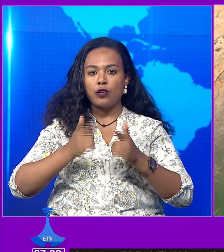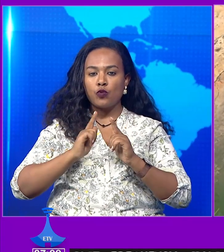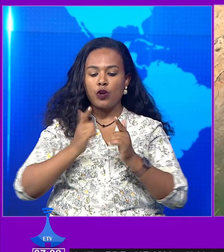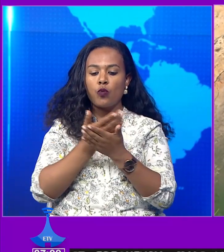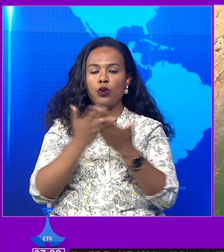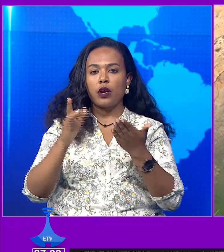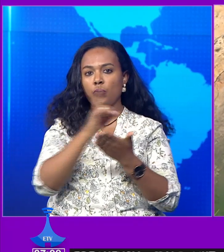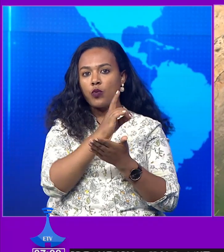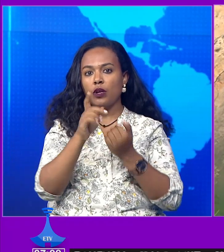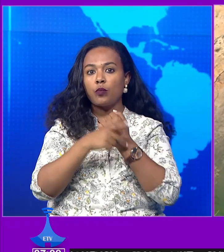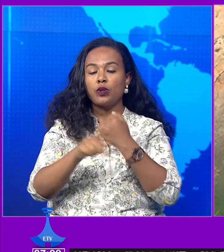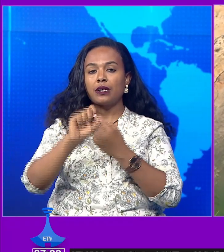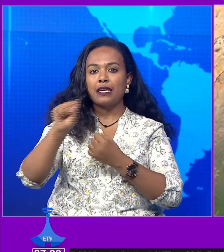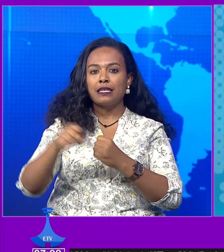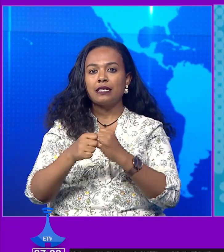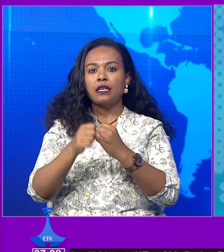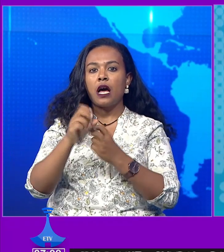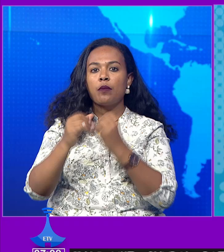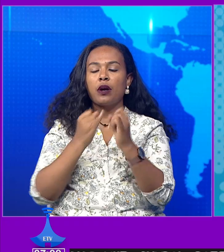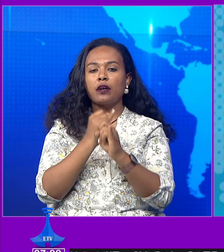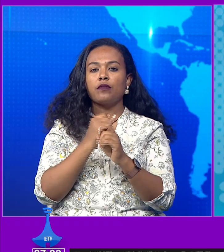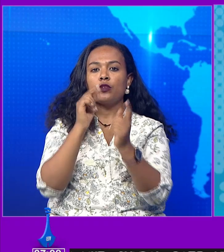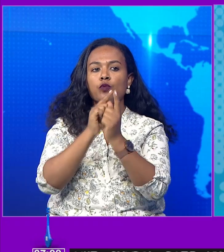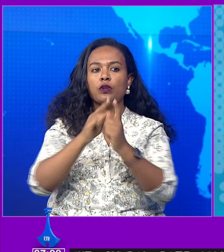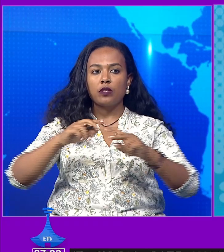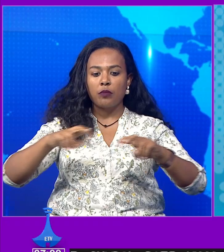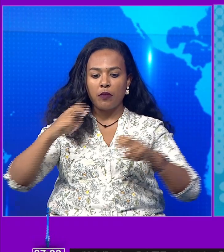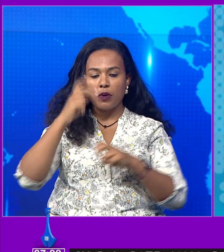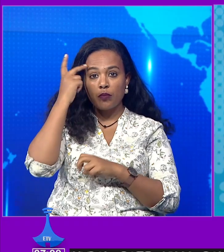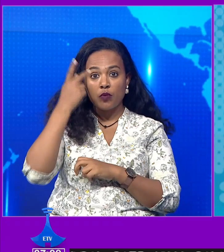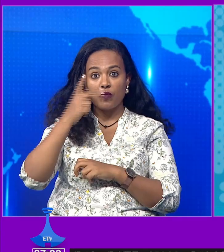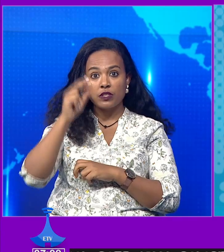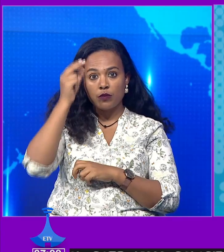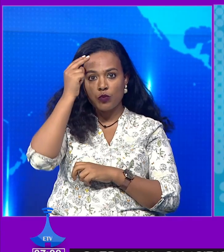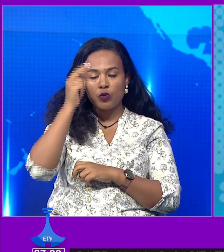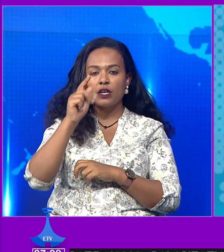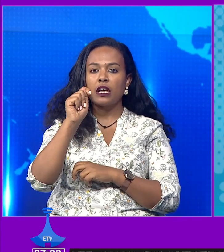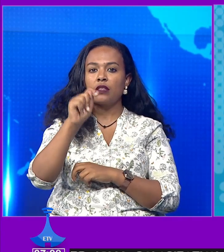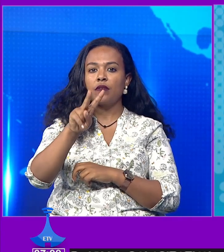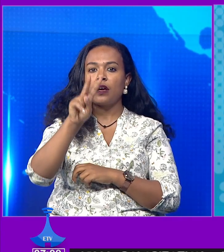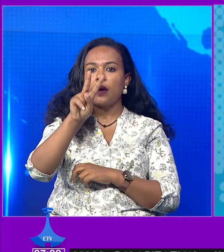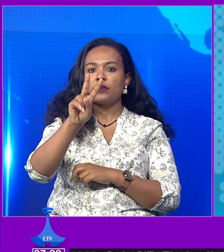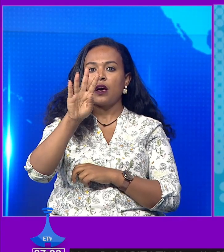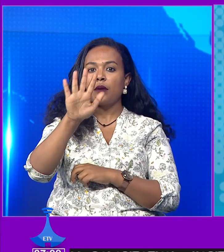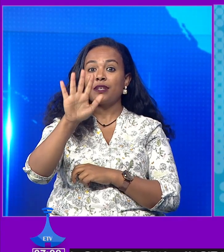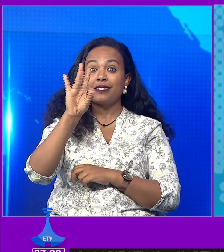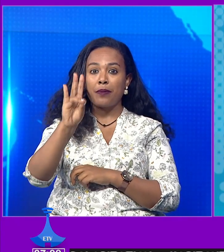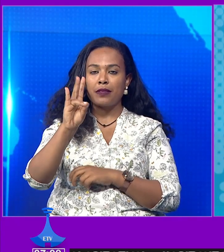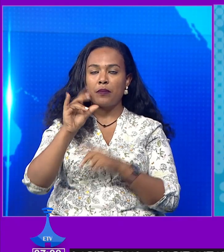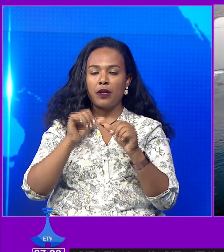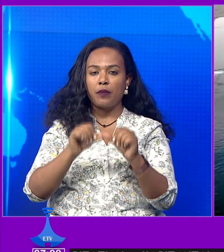እንደሆነ የፖለቲካ ሳይንስና ዓለም አቀፍ ግንኙነት ተመራማሪ ፕሮፌሰር ብሩክ ኃይሉ ከኢቲቪ 57 ጋር በነበራቸው ቆይታ